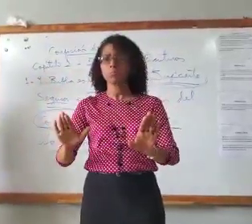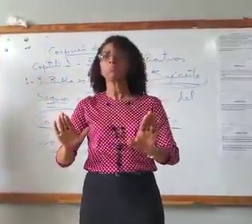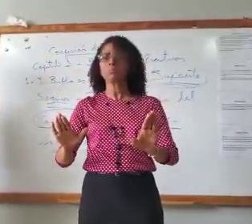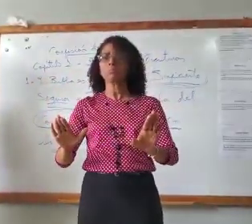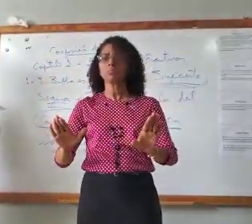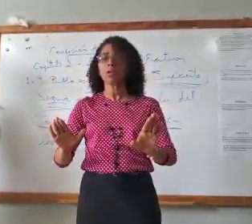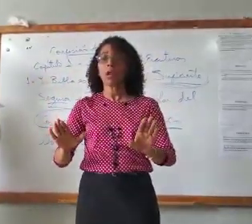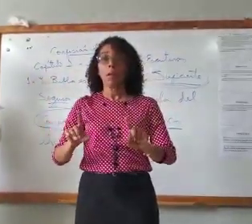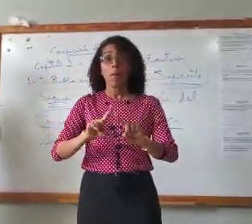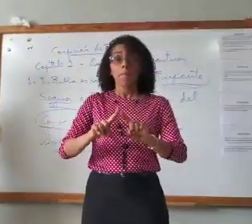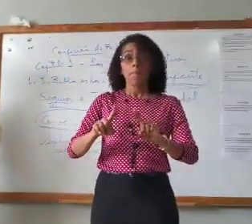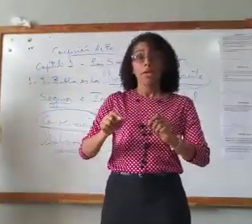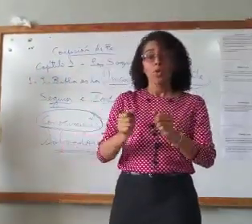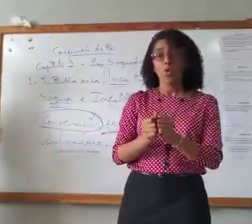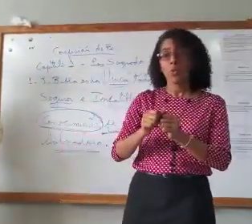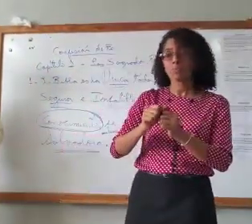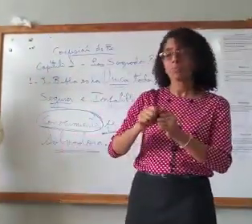Ahora, con niños grandes,